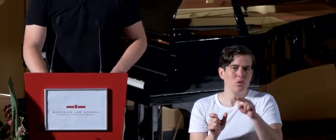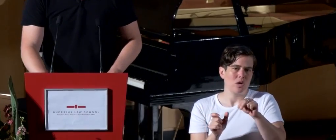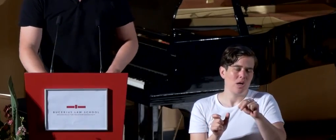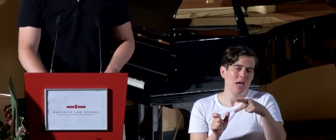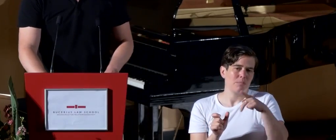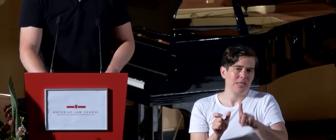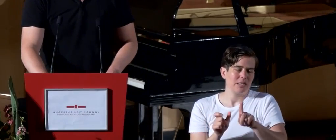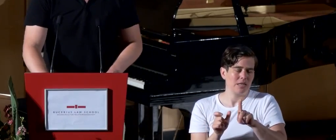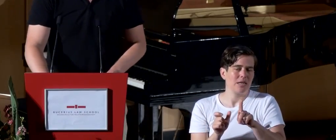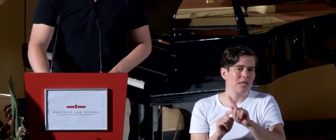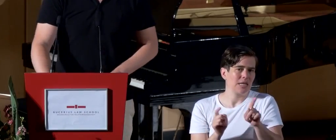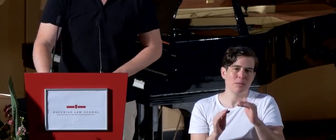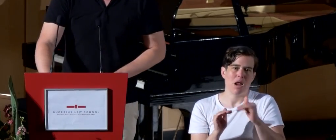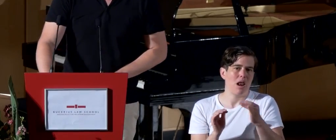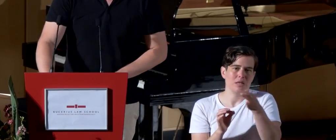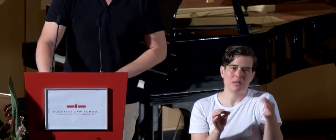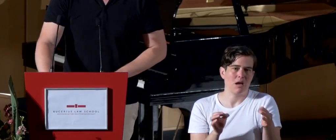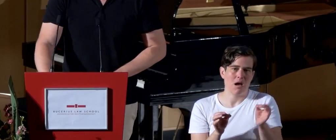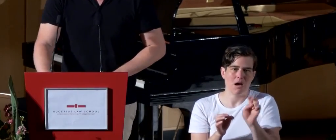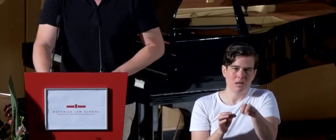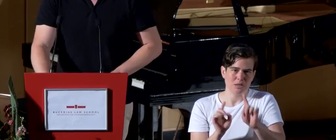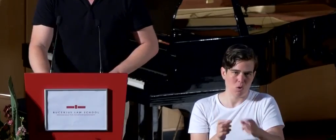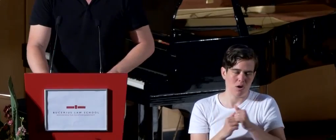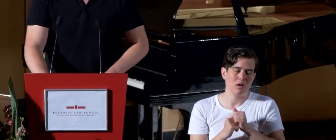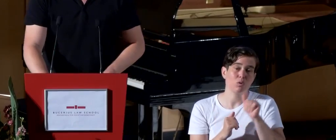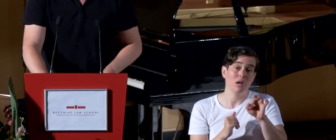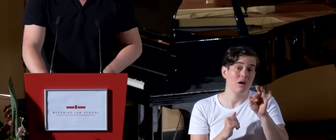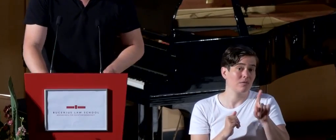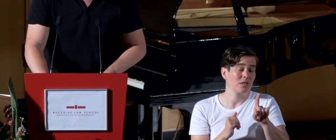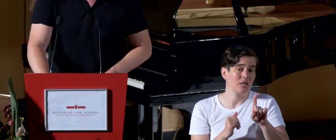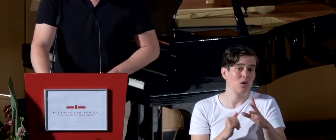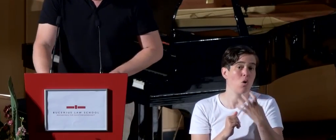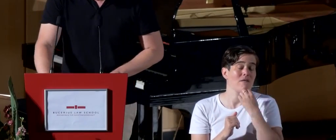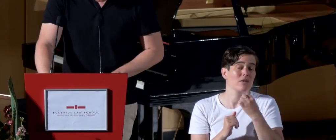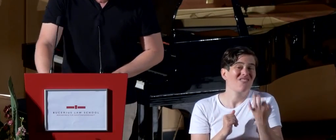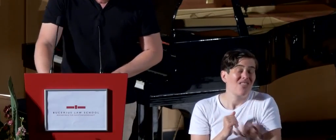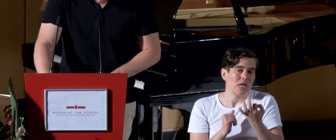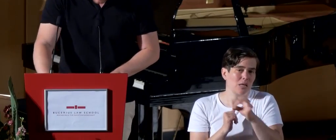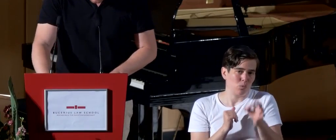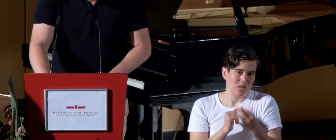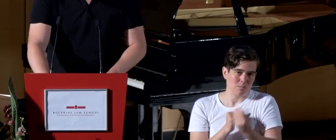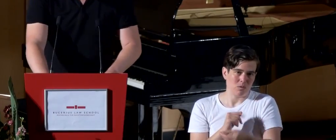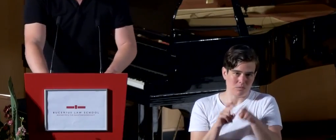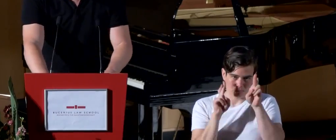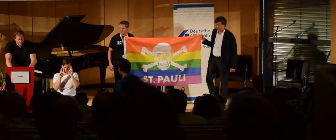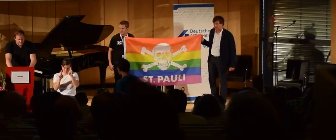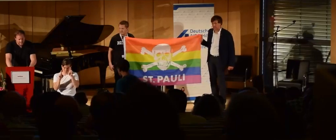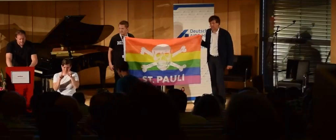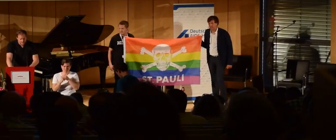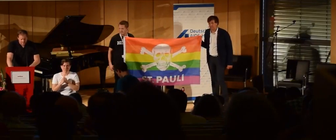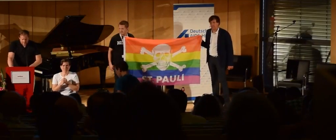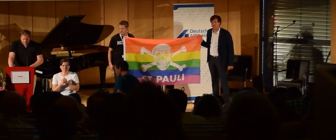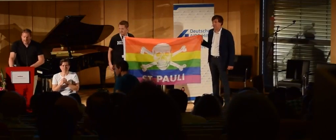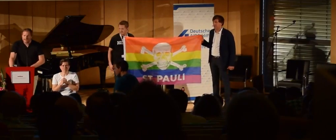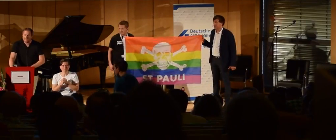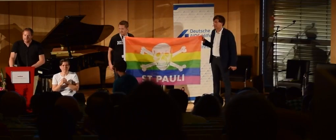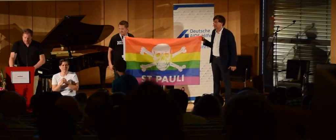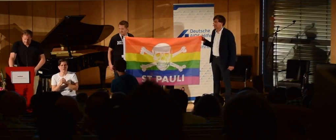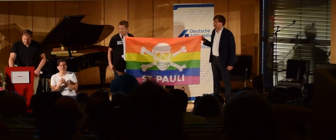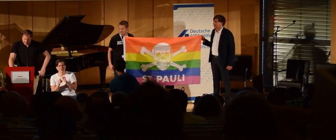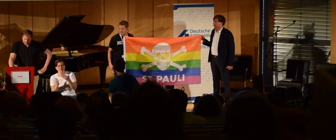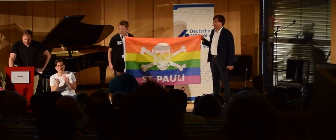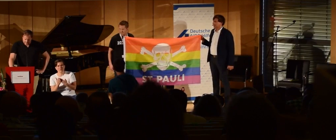in den Landtag einzieht und die AfD hoffentlich möglichst wenig Prozente erhält. Und insofern möchte ich